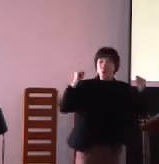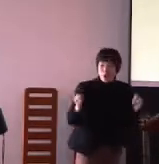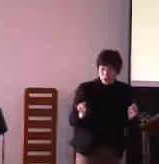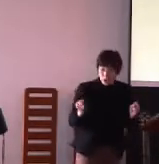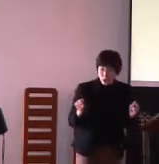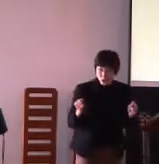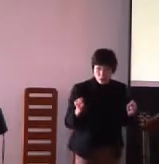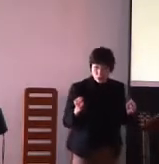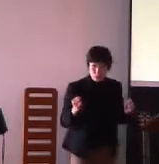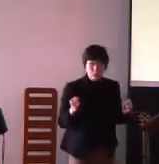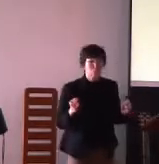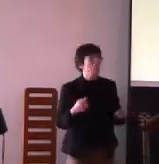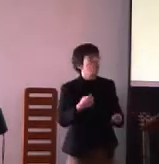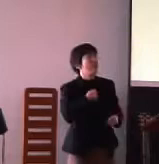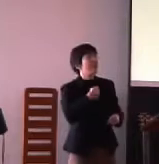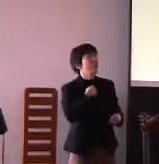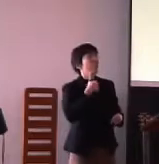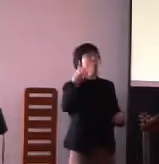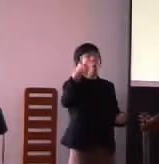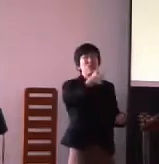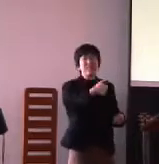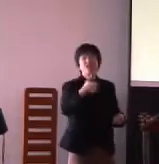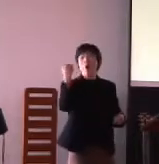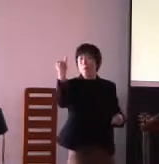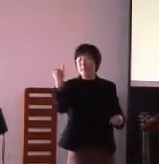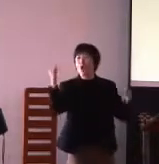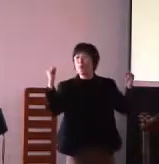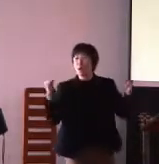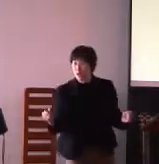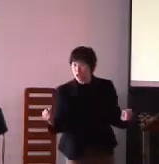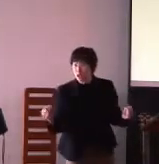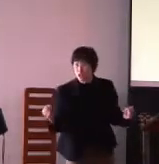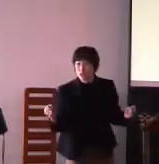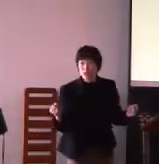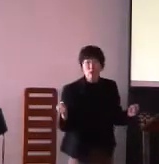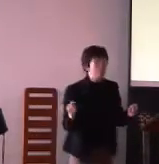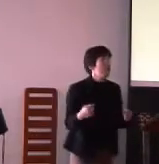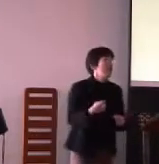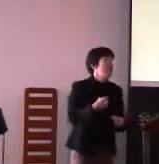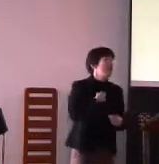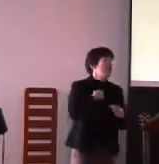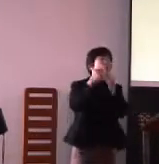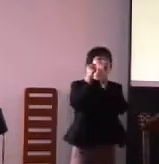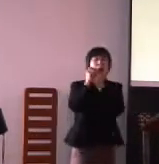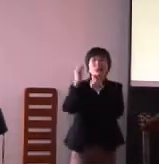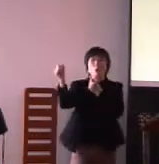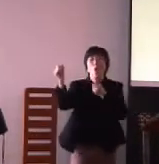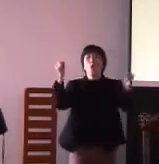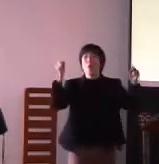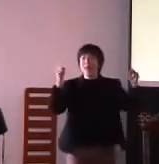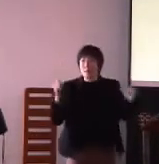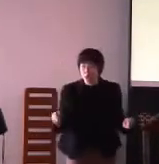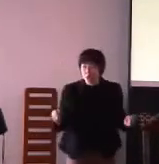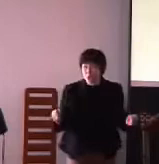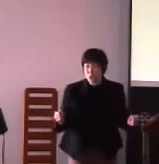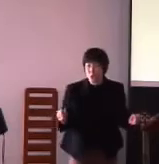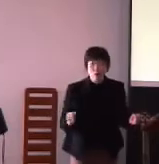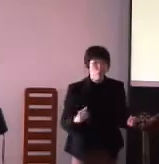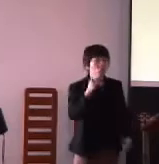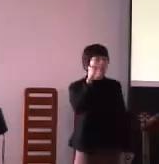私の両親も教会におります。クリスチャンです。おじいさん、おばあさんもいらっしゃいます。親戚、い